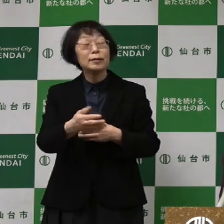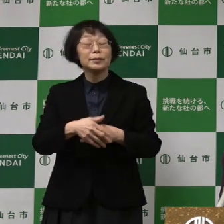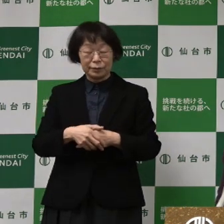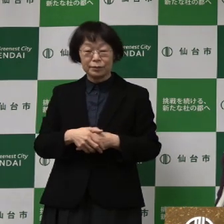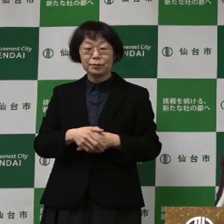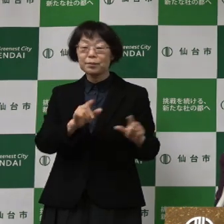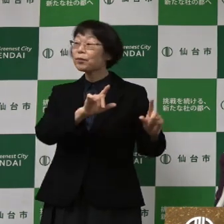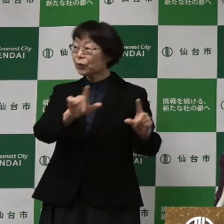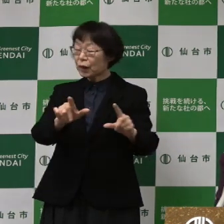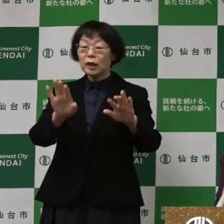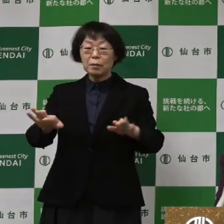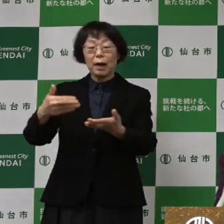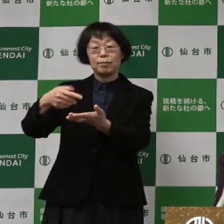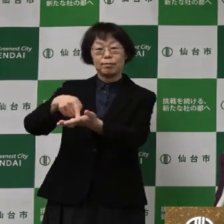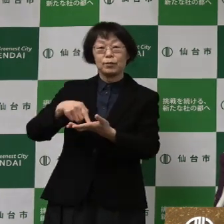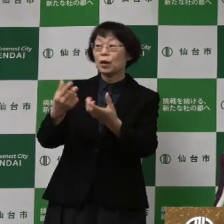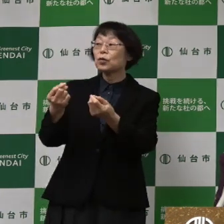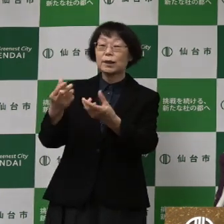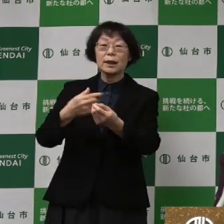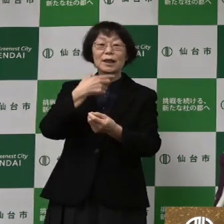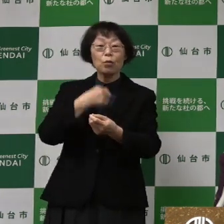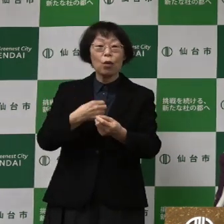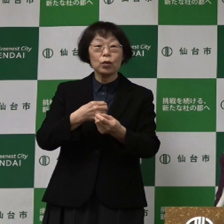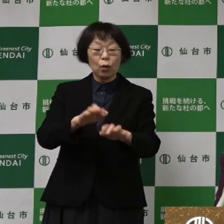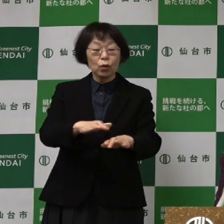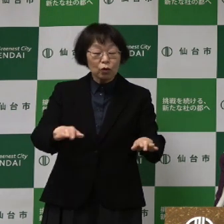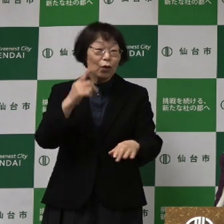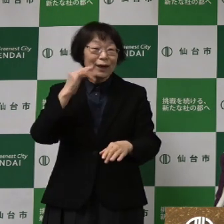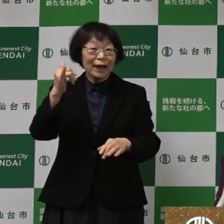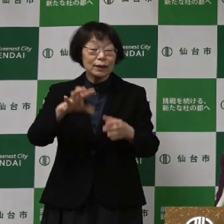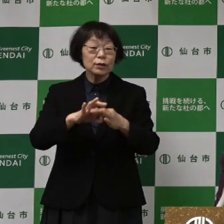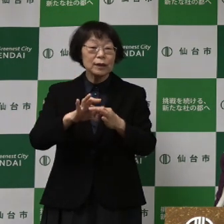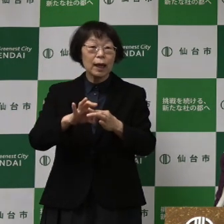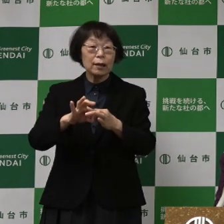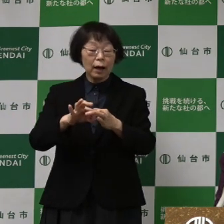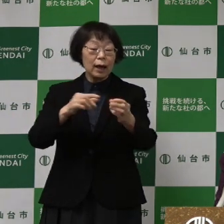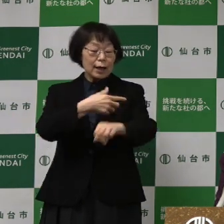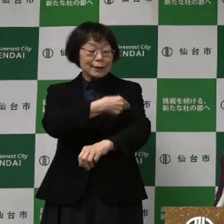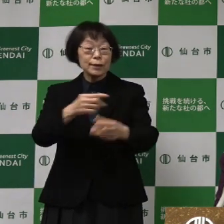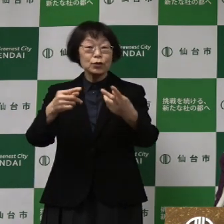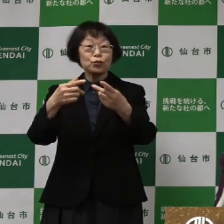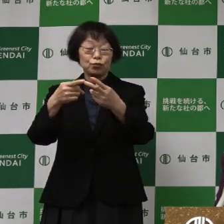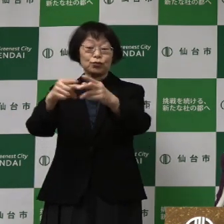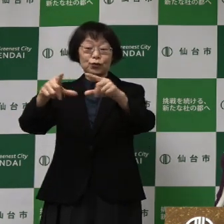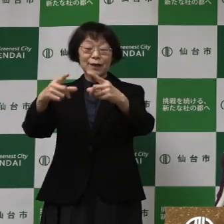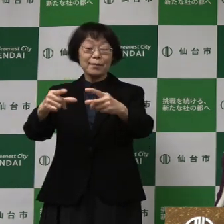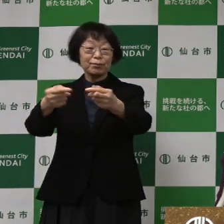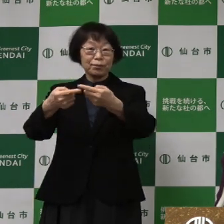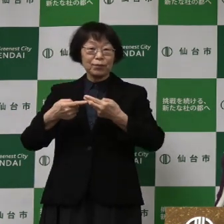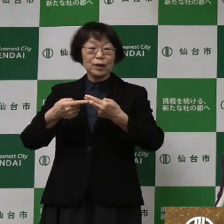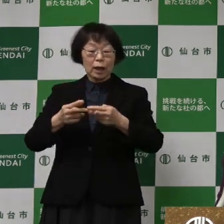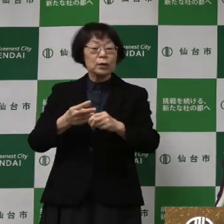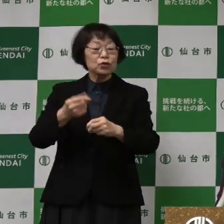り希望される方々については速やかに接種券が届き次第ですね、打っていただければというふうに思う